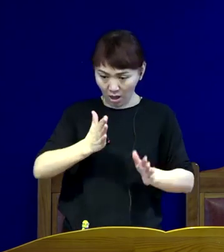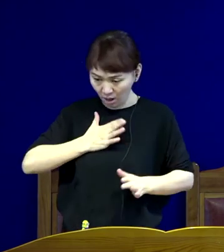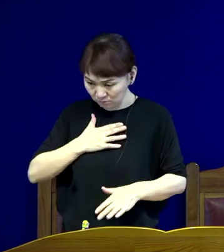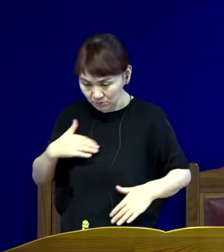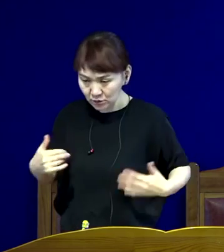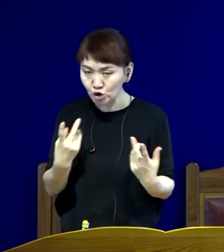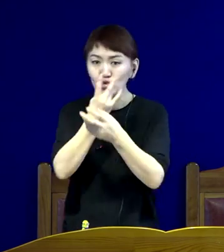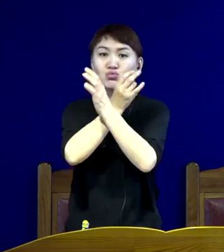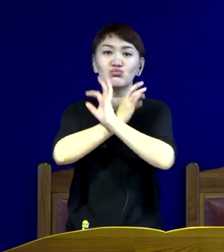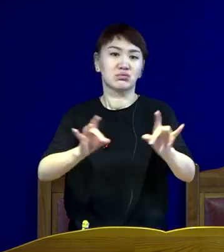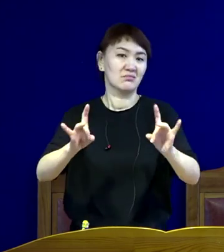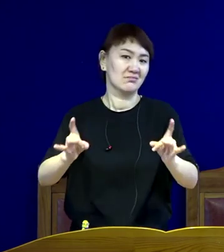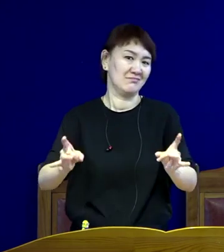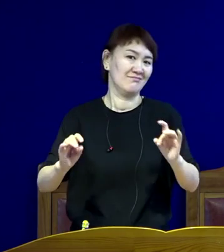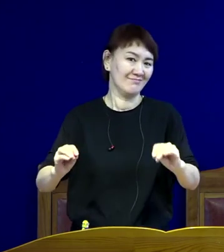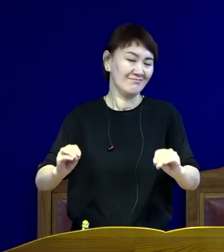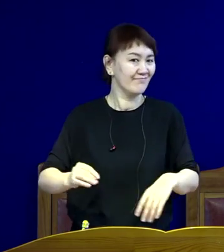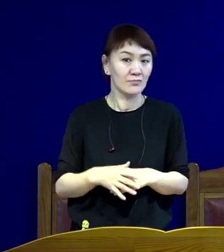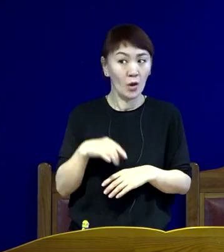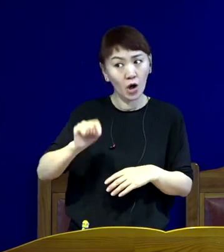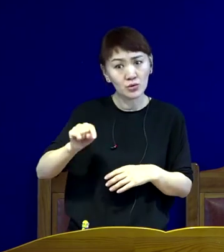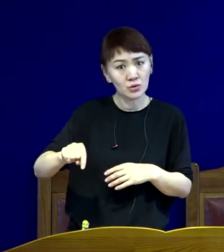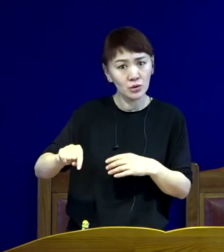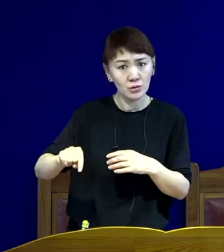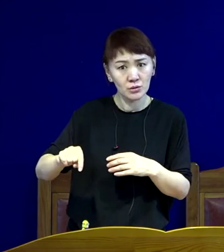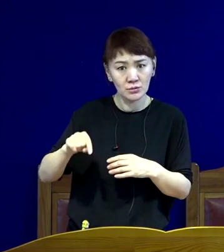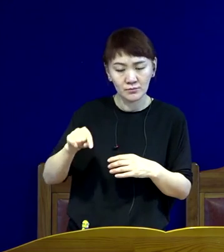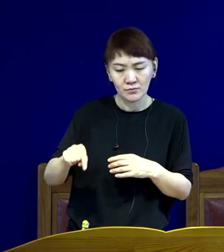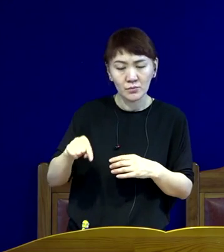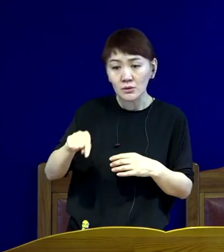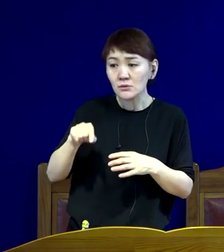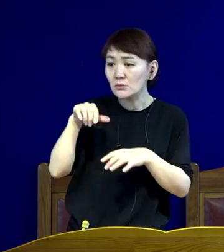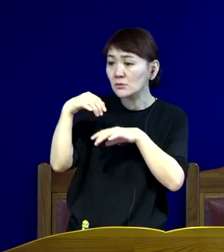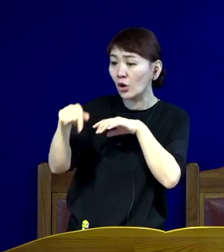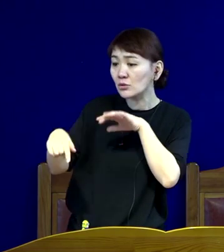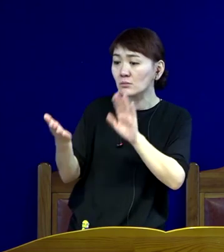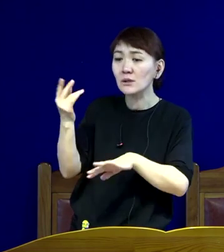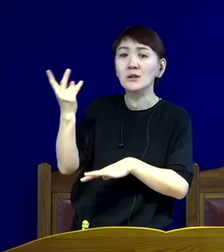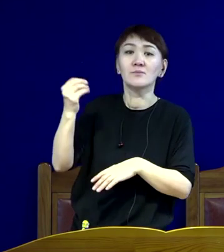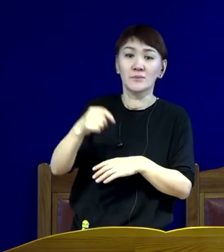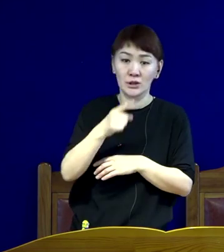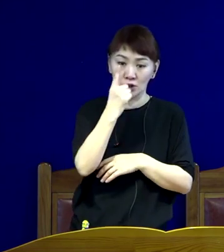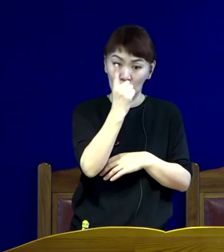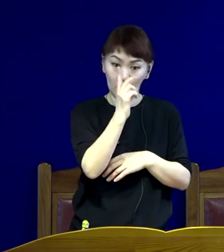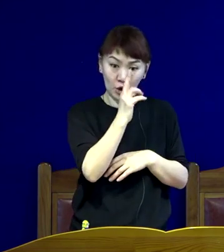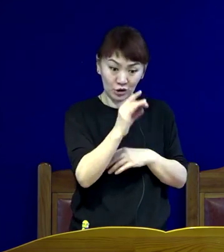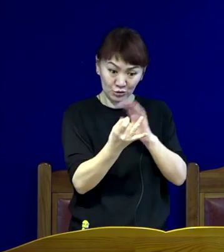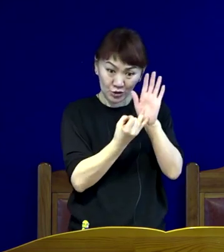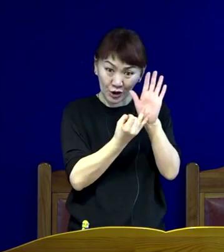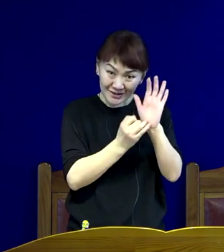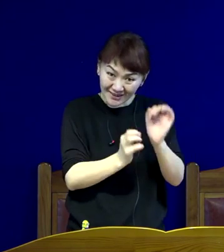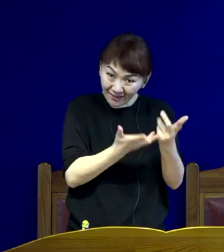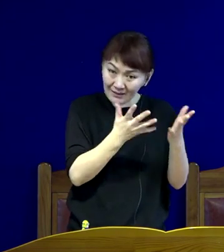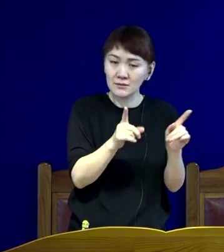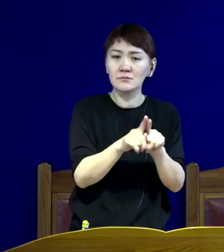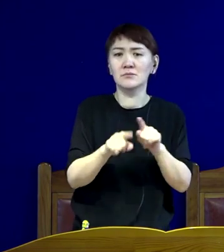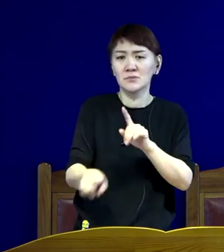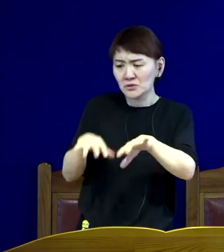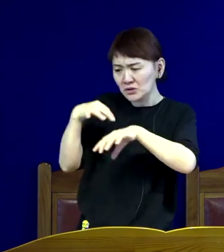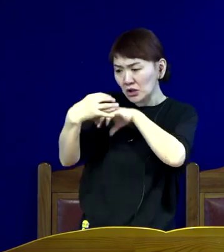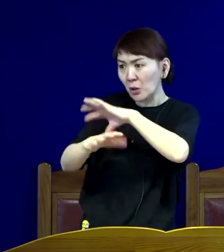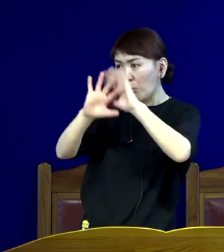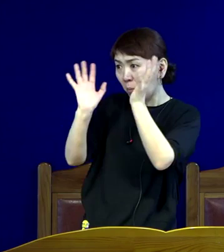нийгэм ялангуяа бүр ингээ холбогдох боломжтой зүйл бол 1-р Коринт 7-р дээр гардаг. Энэ ертөнцийн